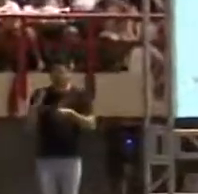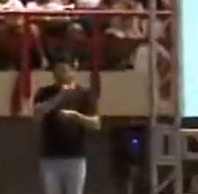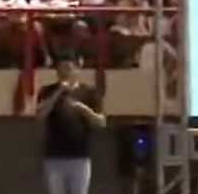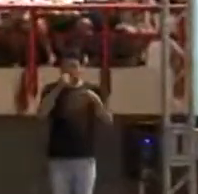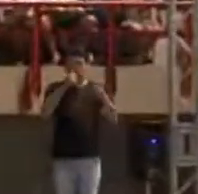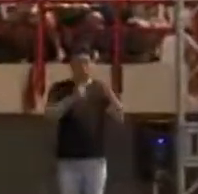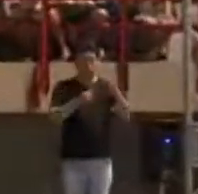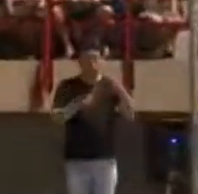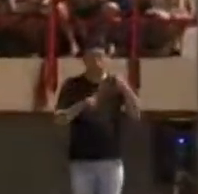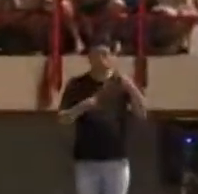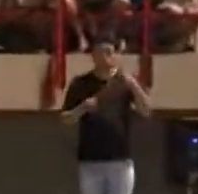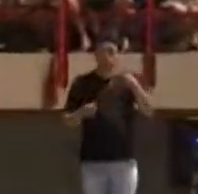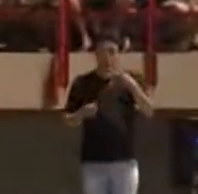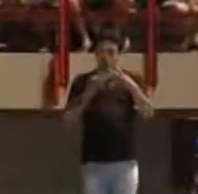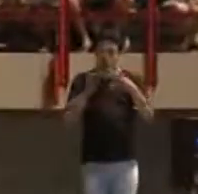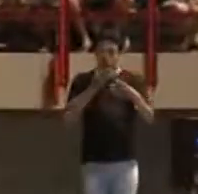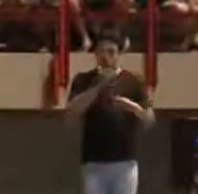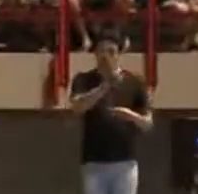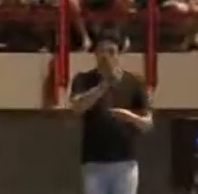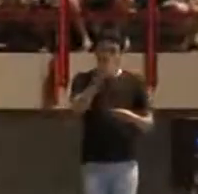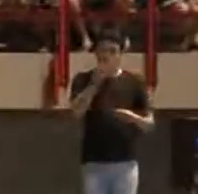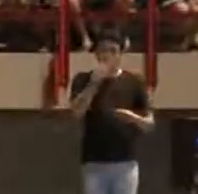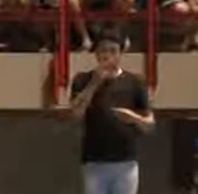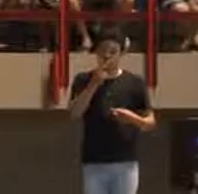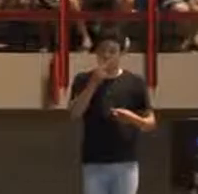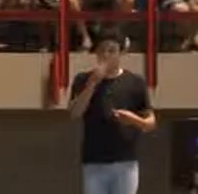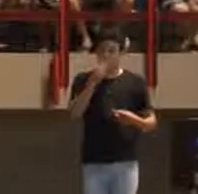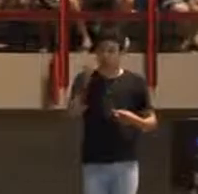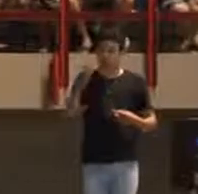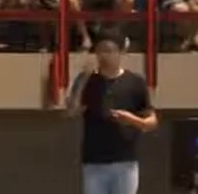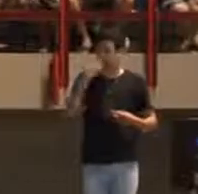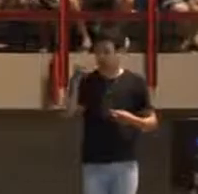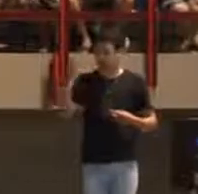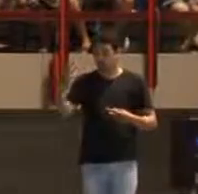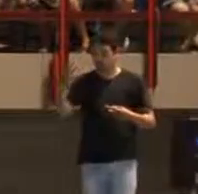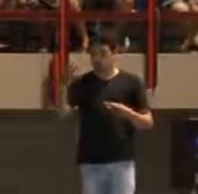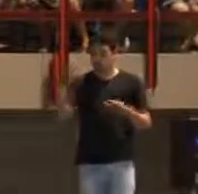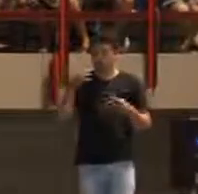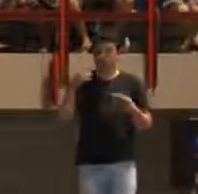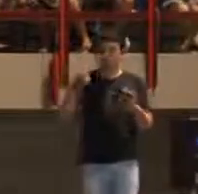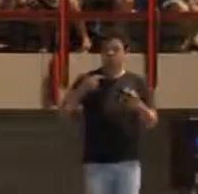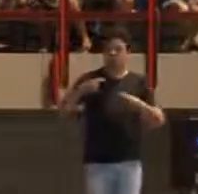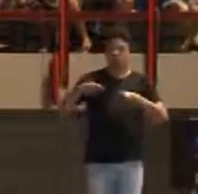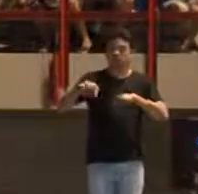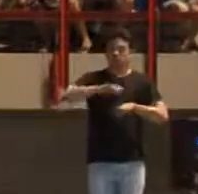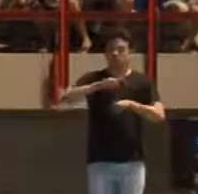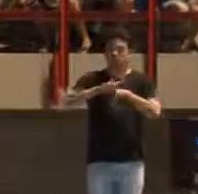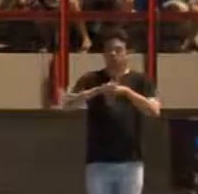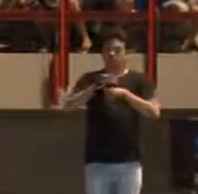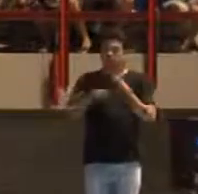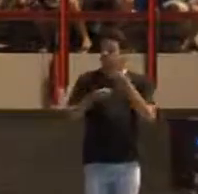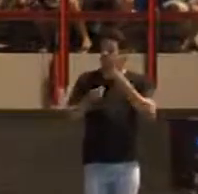Tipo 1, tipo 2, tipo 3, tipo 4. Me diga uma coisa, como é que é a transmissão?